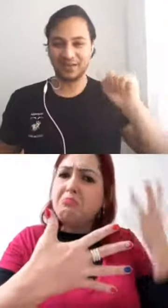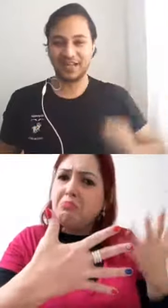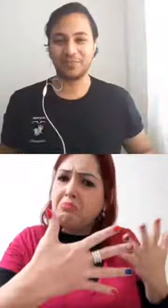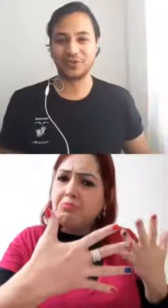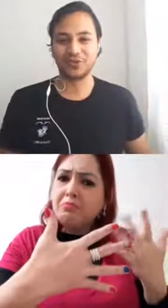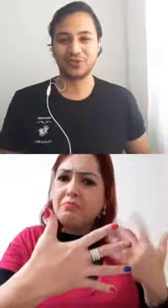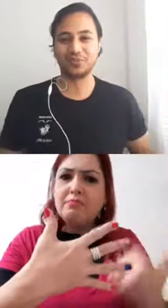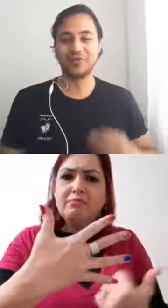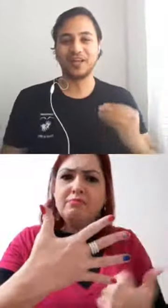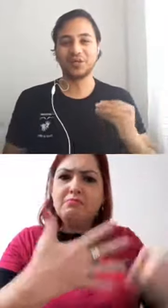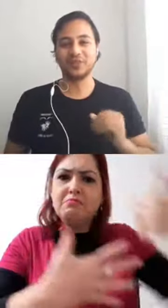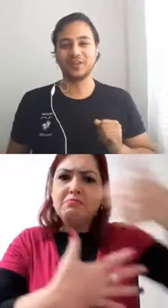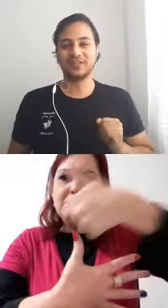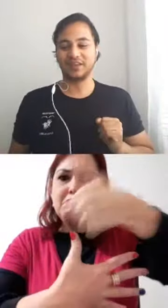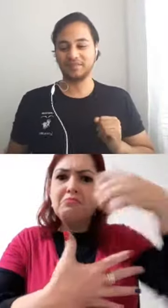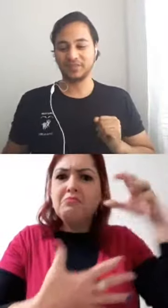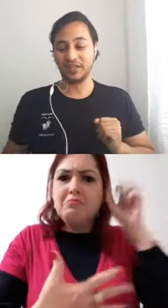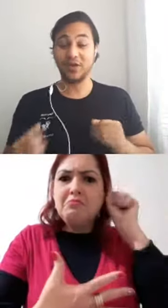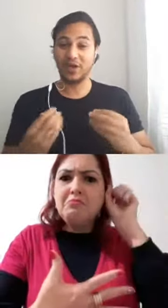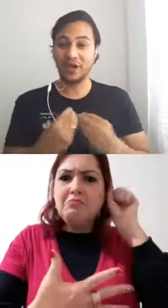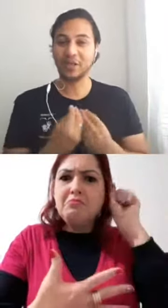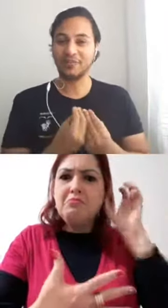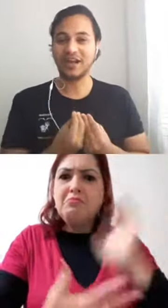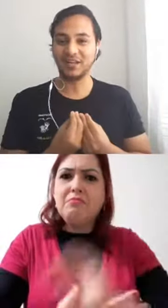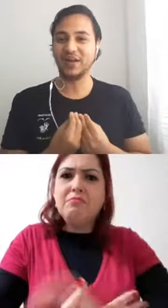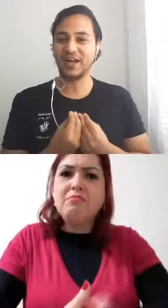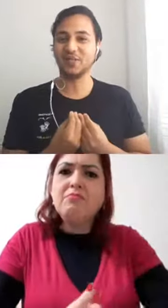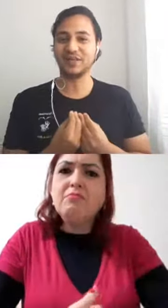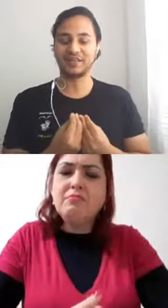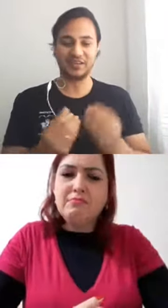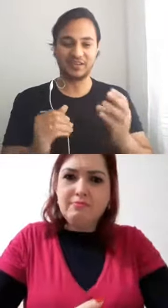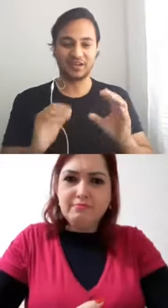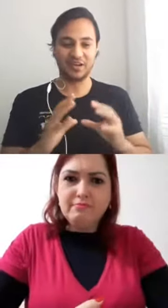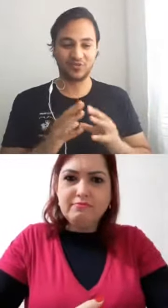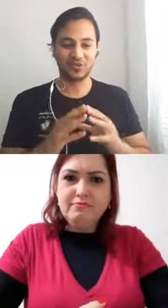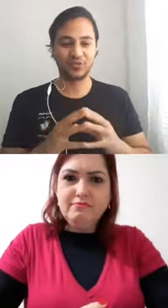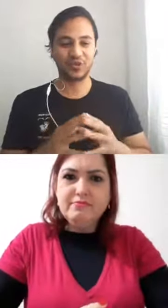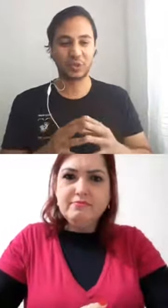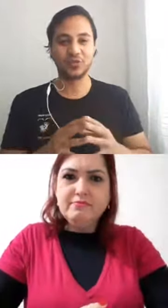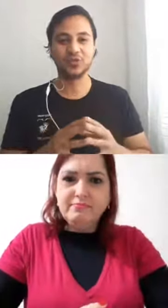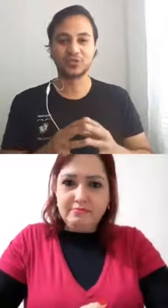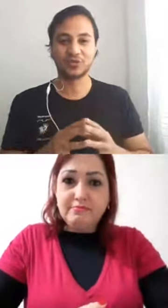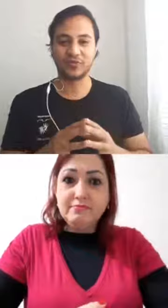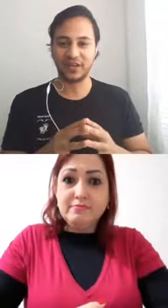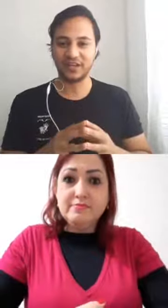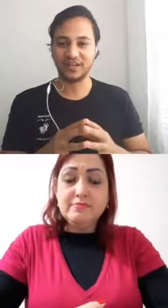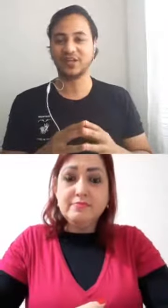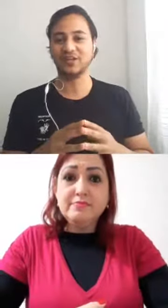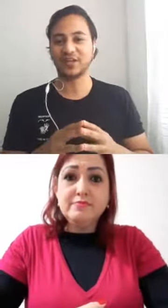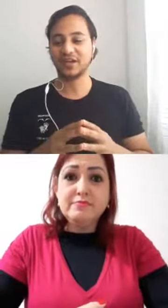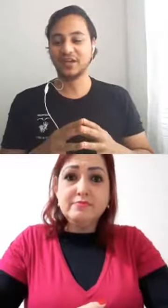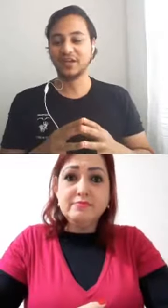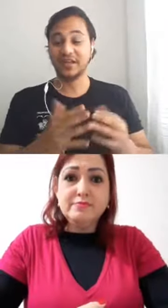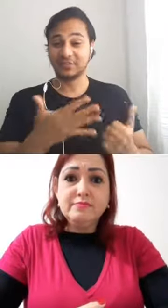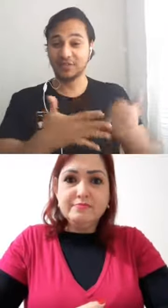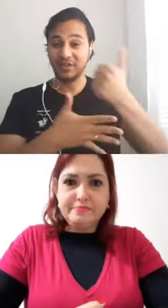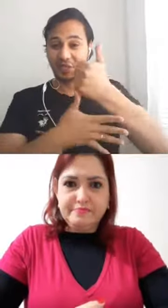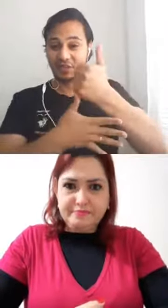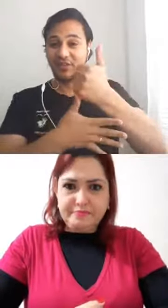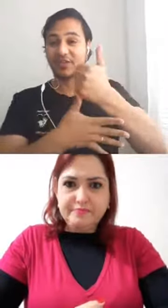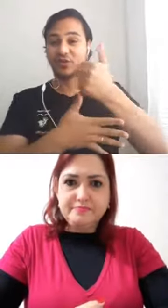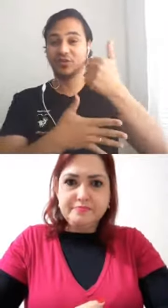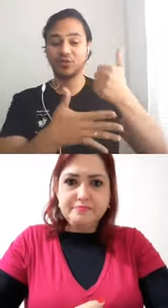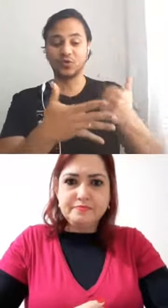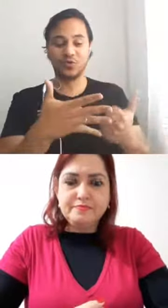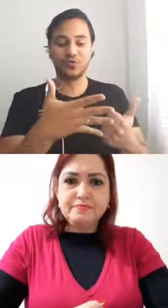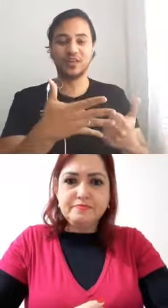até mandar depois o surdo. Privilégio ouvinte é assim. Eu acho que é válido, é realmente assim. Eu vi num vídeo onde um surdo fala, ele fala o quê? Esse privilégio